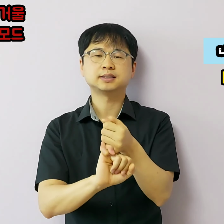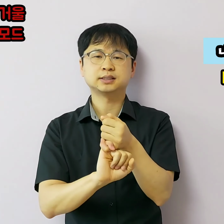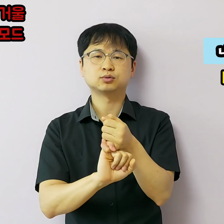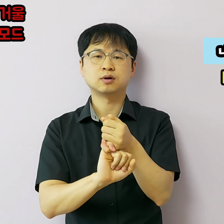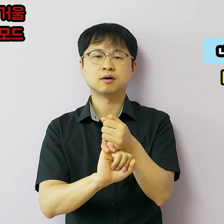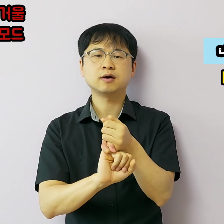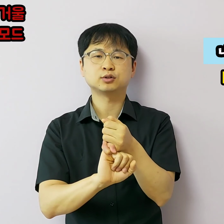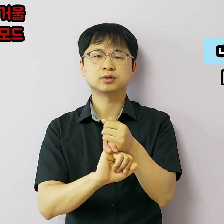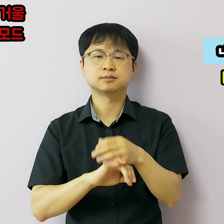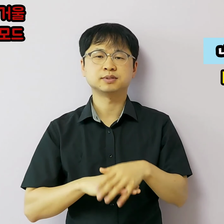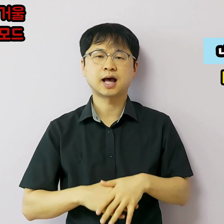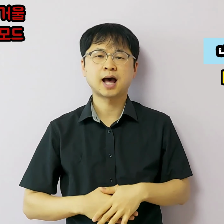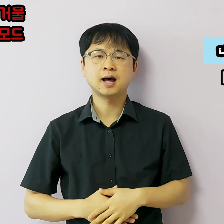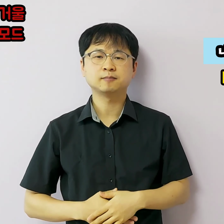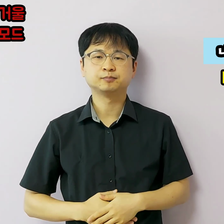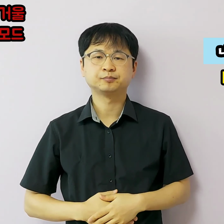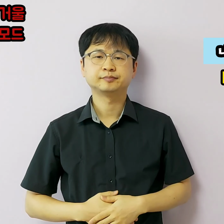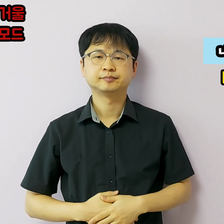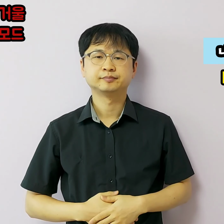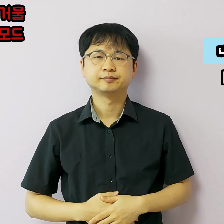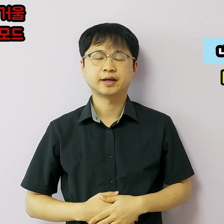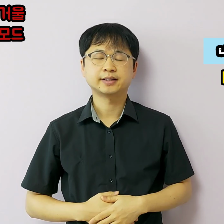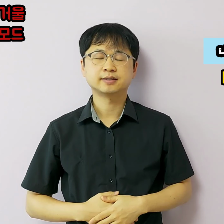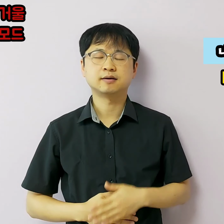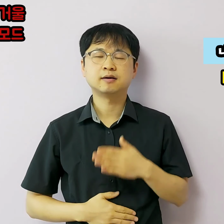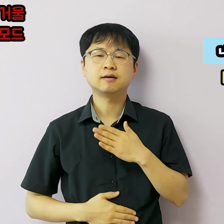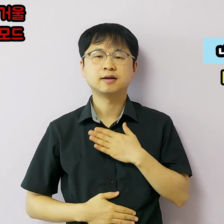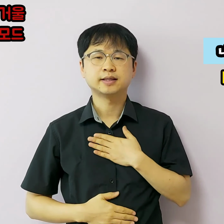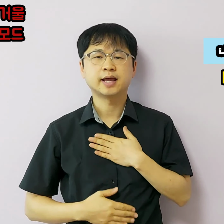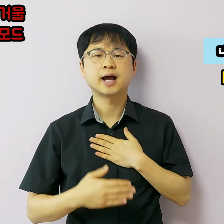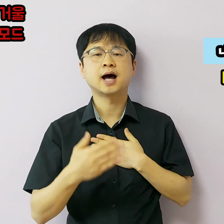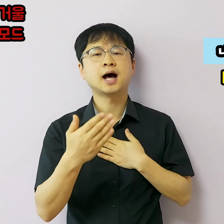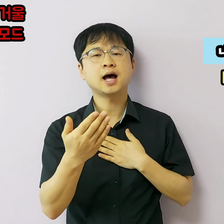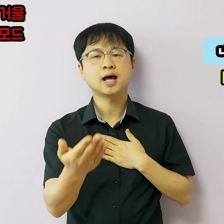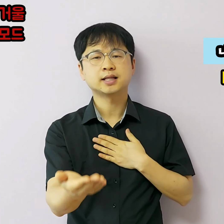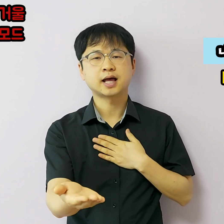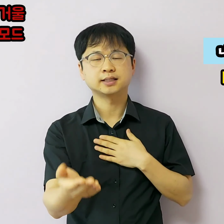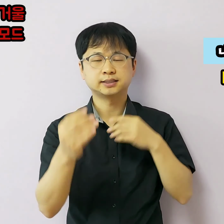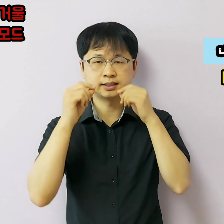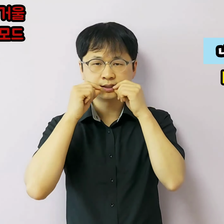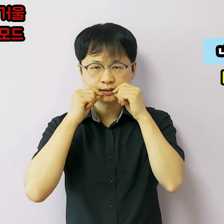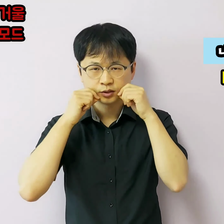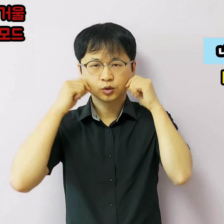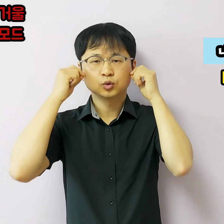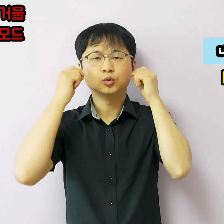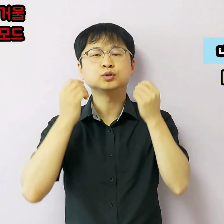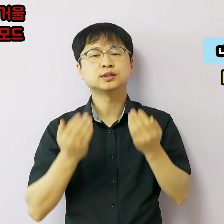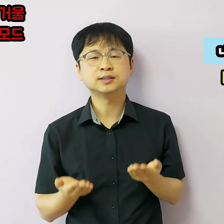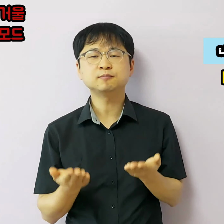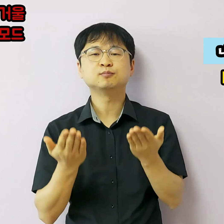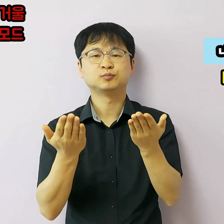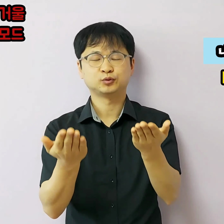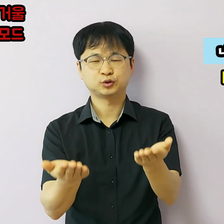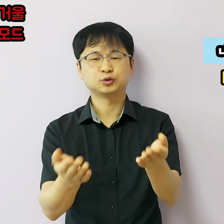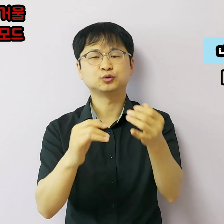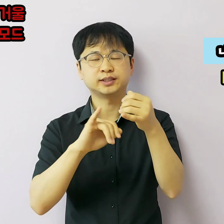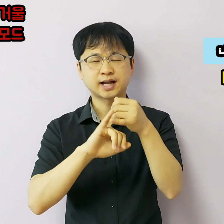반드시 수어 해주었습니다. 네, 그래서 내가 당신 웃음